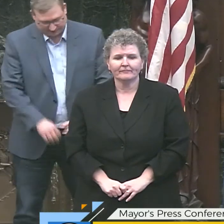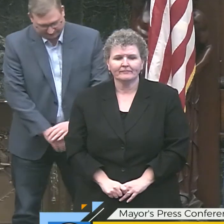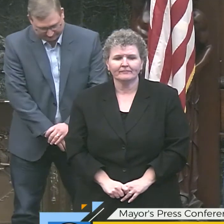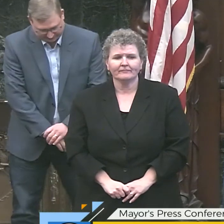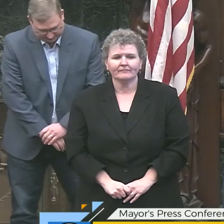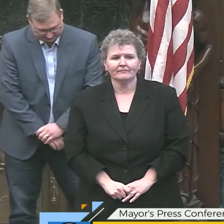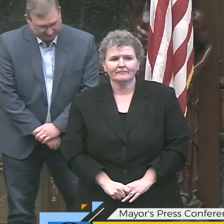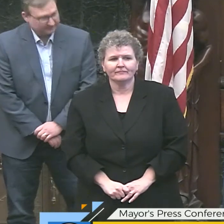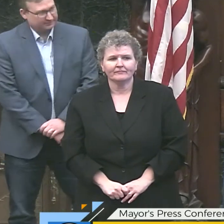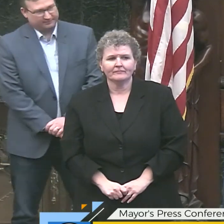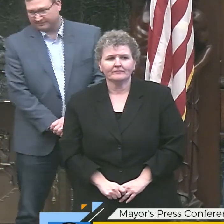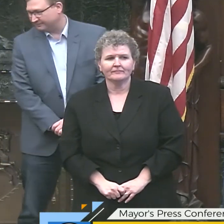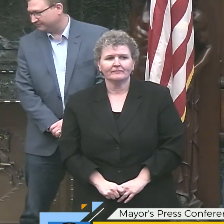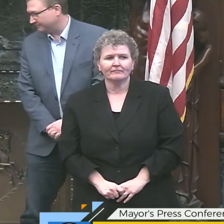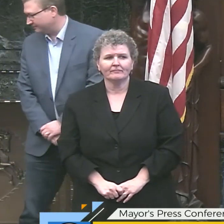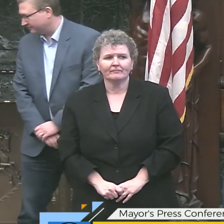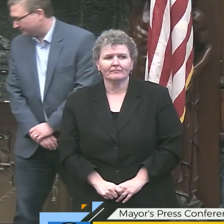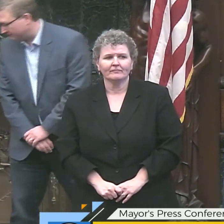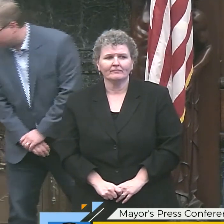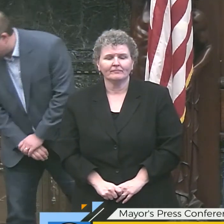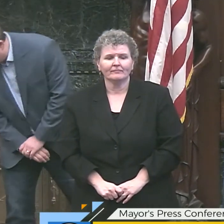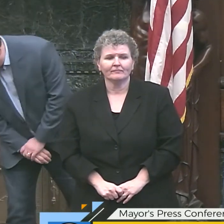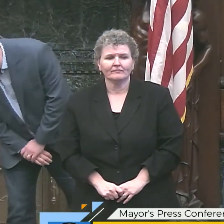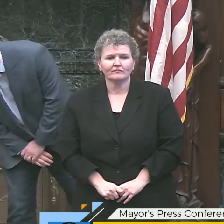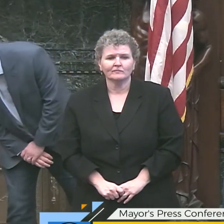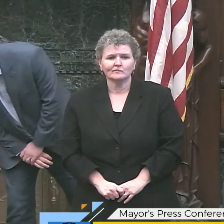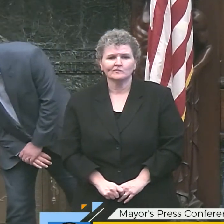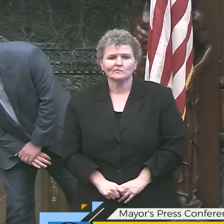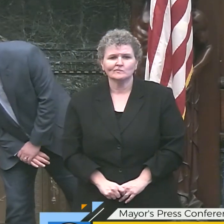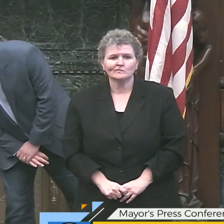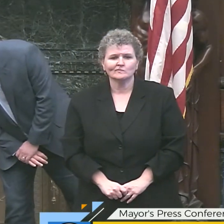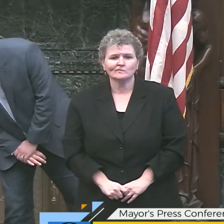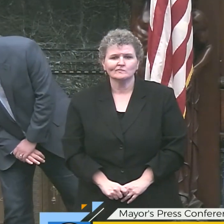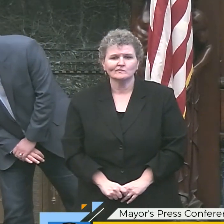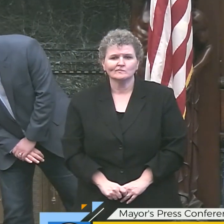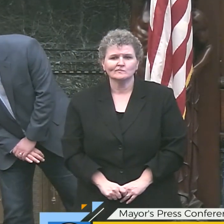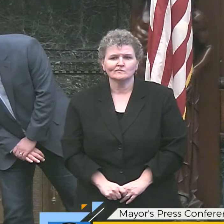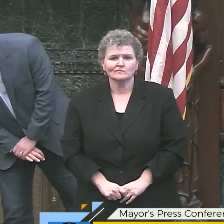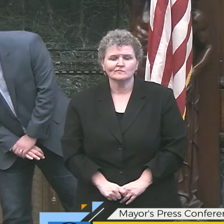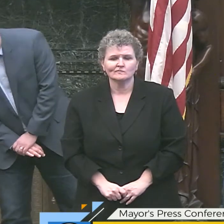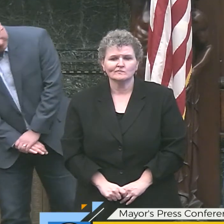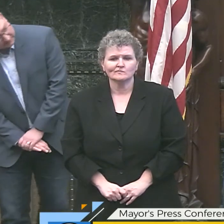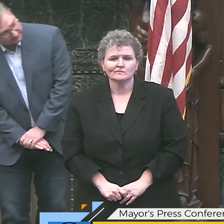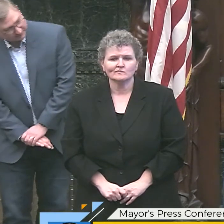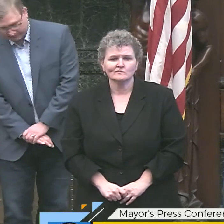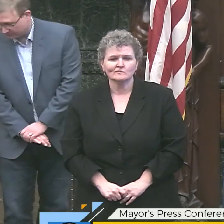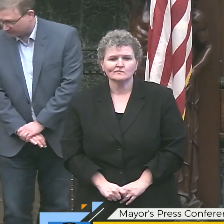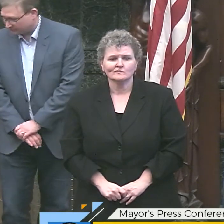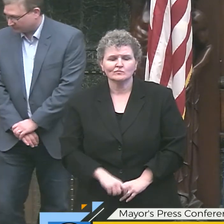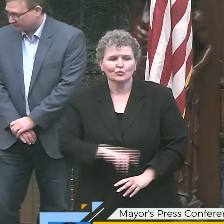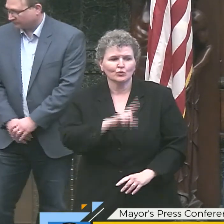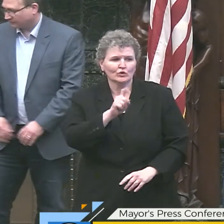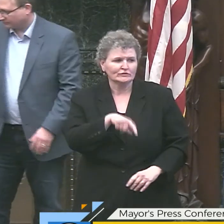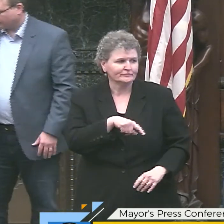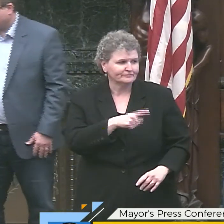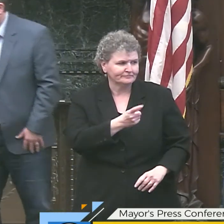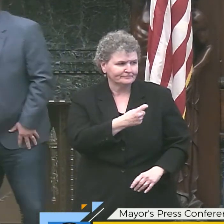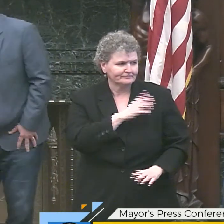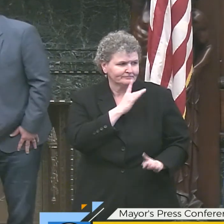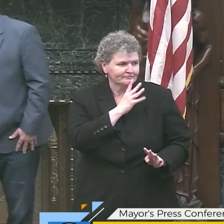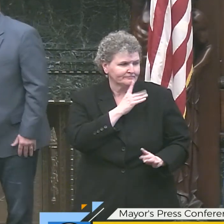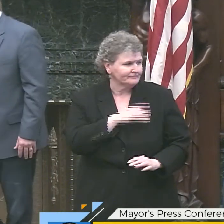Ryan, ¿puedes repetir la pregunta, por favor? Sí, han habido varios tiroteos. Esta pregunta era para la comisionada